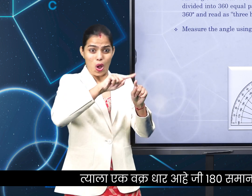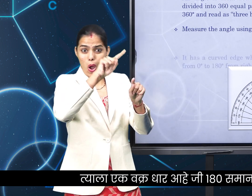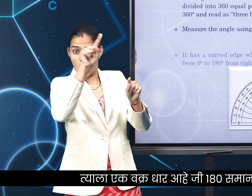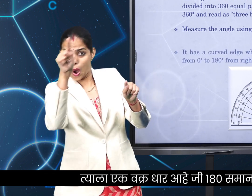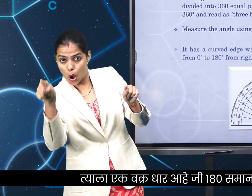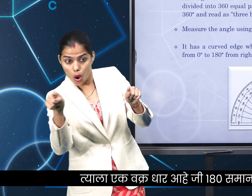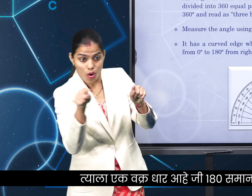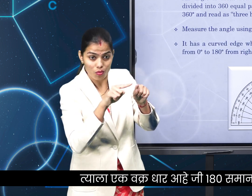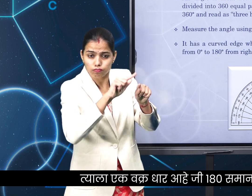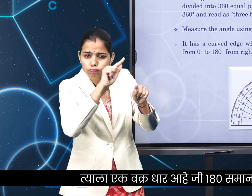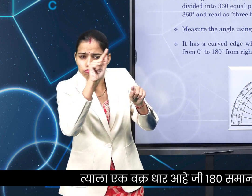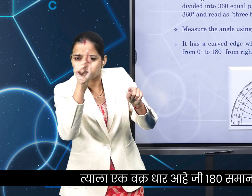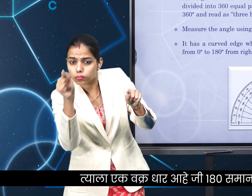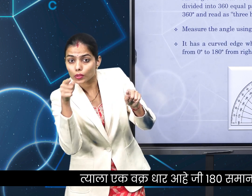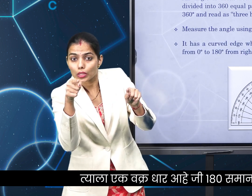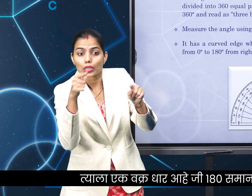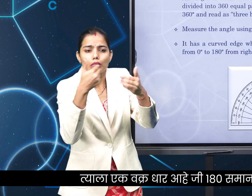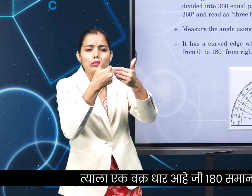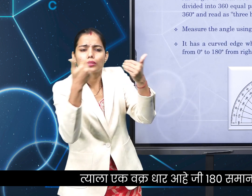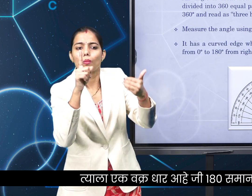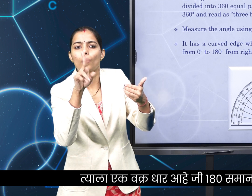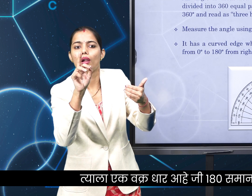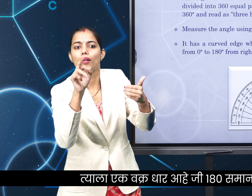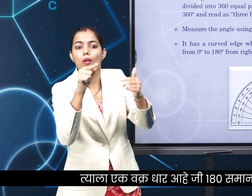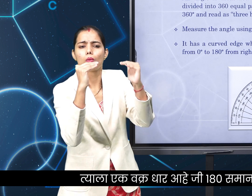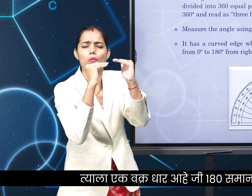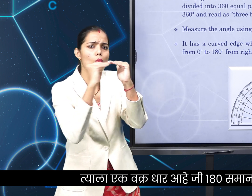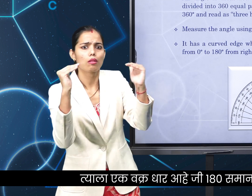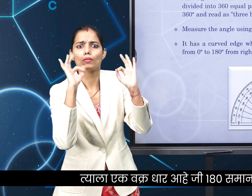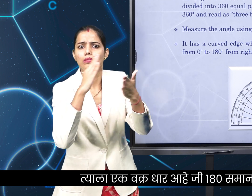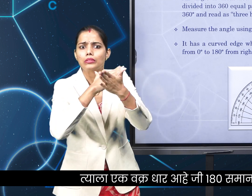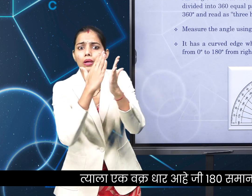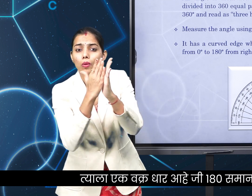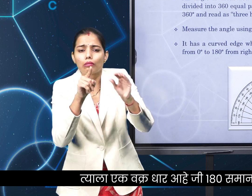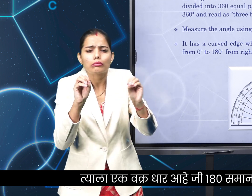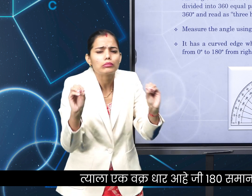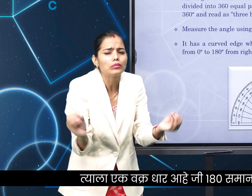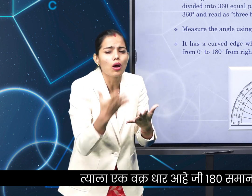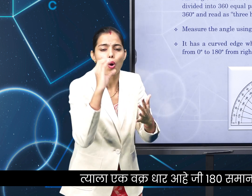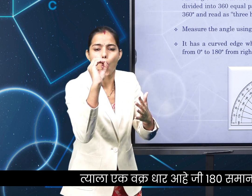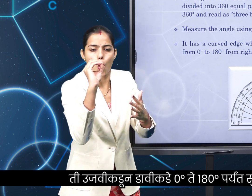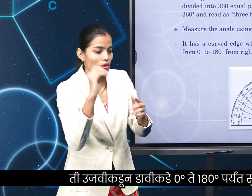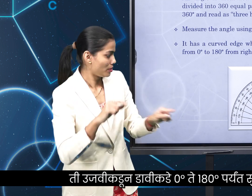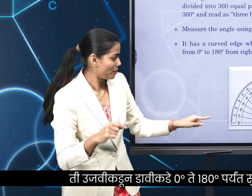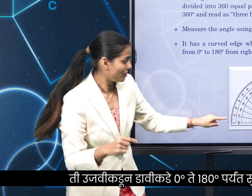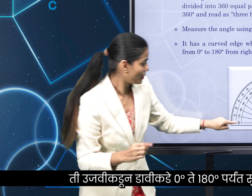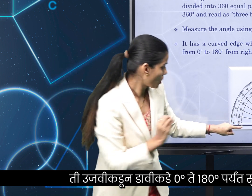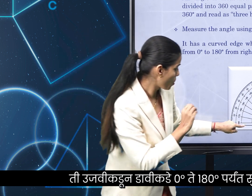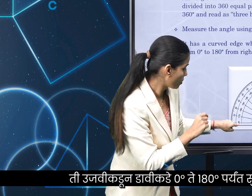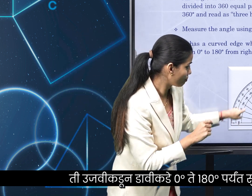त्याला एक वक्र धार आहे जी 180 समान भागांमध्ये विभागली आहे. ती उजवीकडून डावीकडे